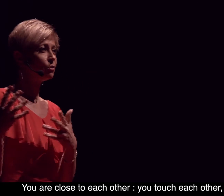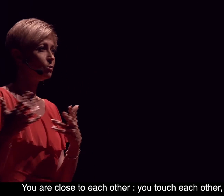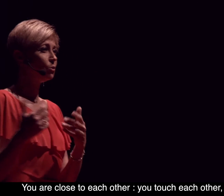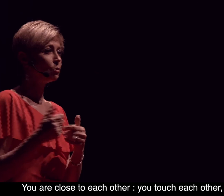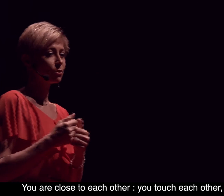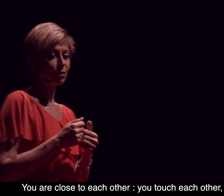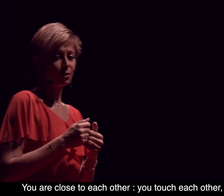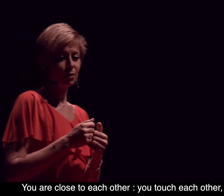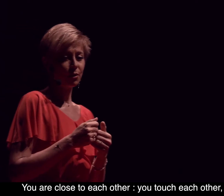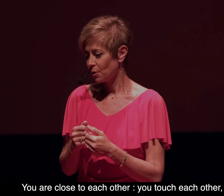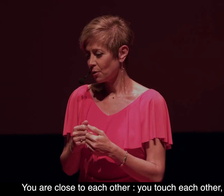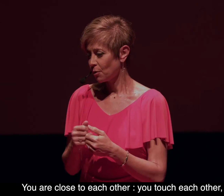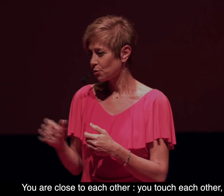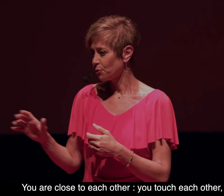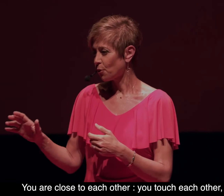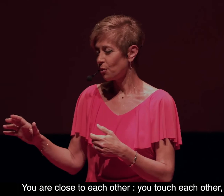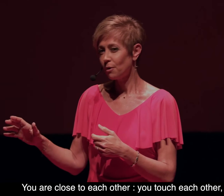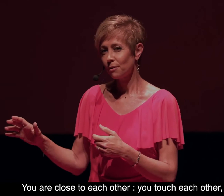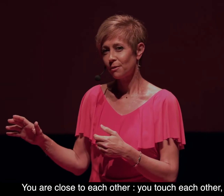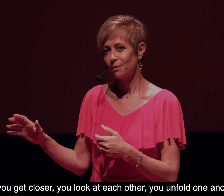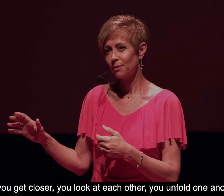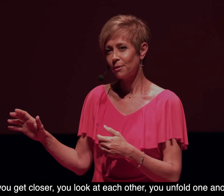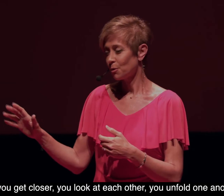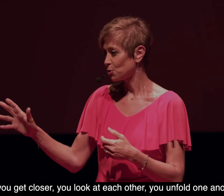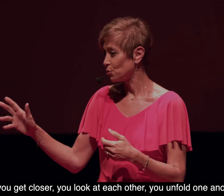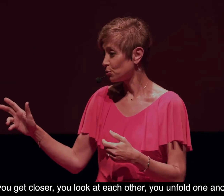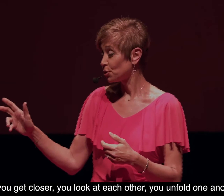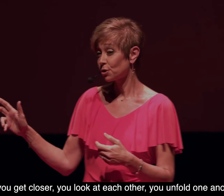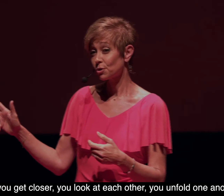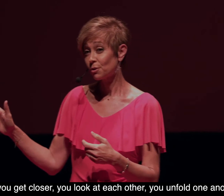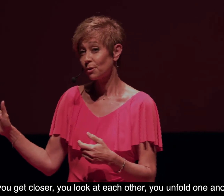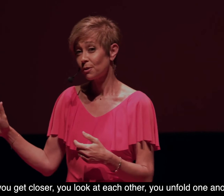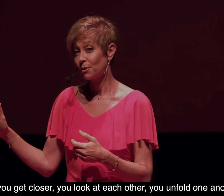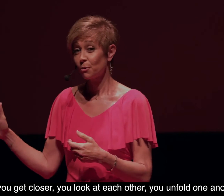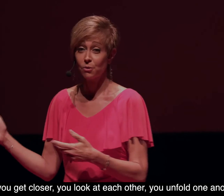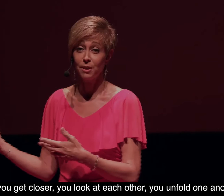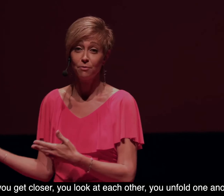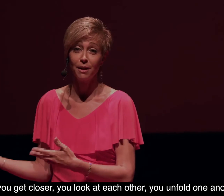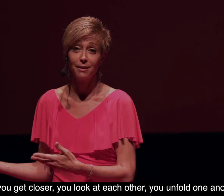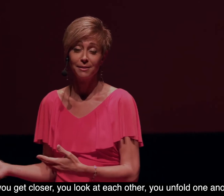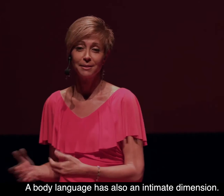de l'autre. On se frôle, on se touche, on se dévoile.